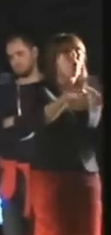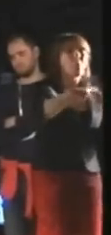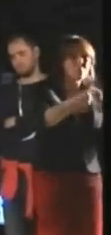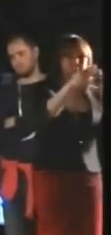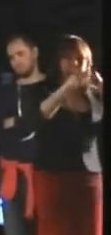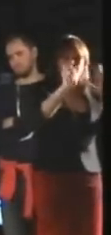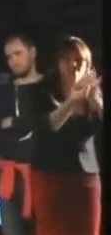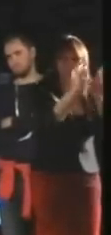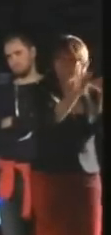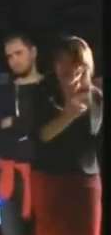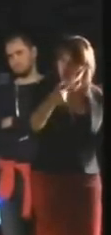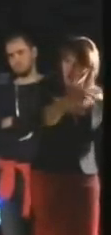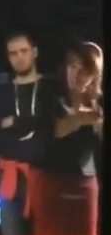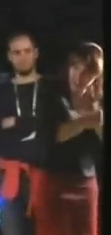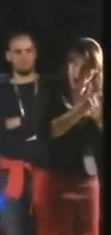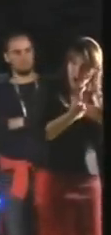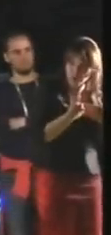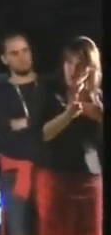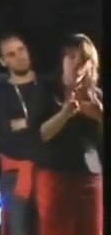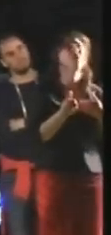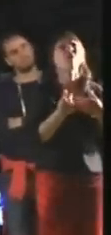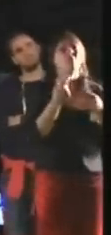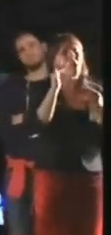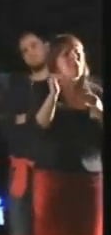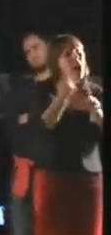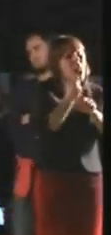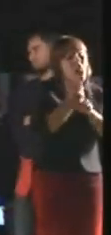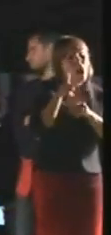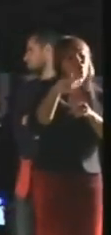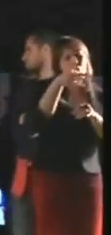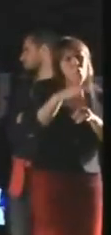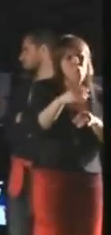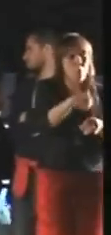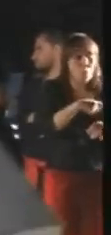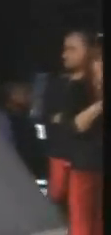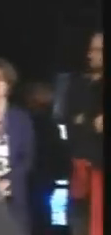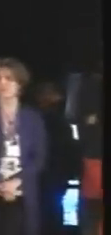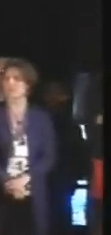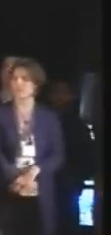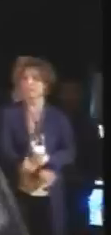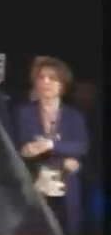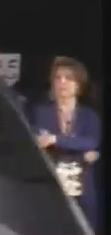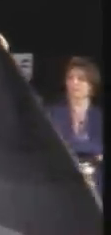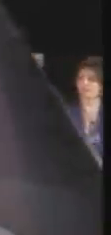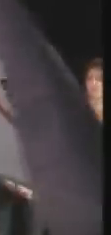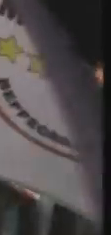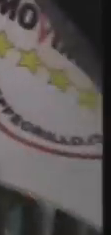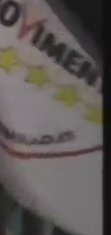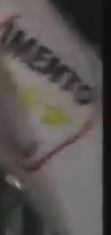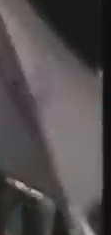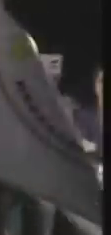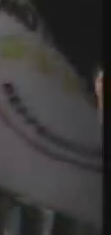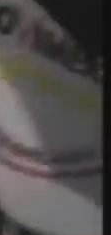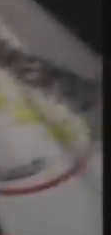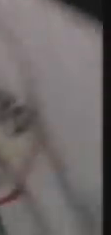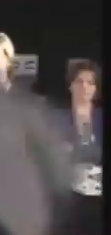la producono già. Perché non potremmo trovare posti di lavoro a Bari se il comune di Bari gestisse, per esempio, la ristrutturazione a efficienza energetica dei